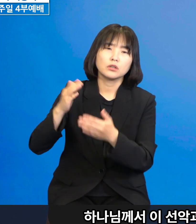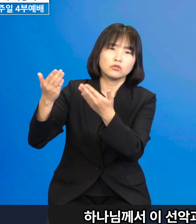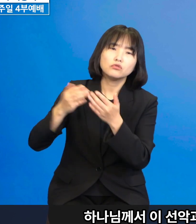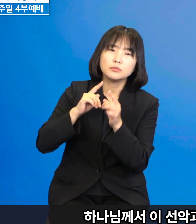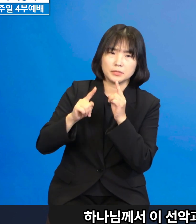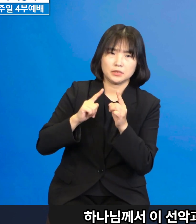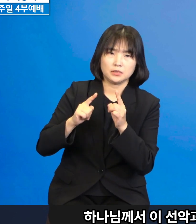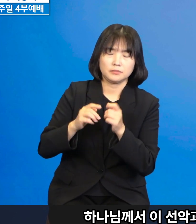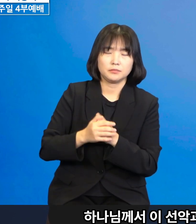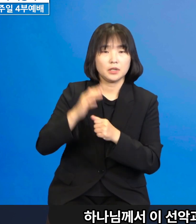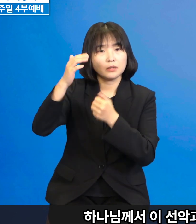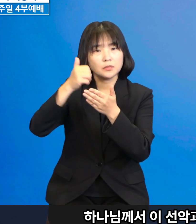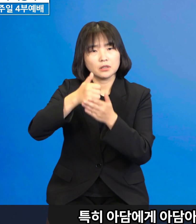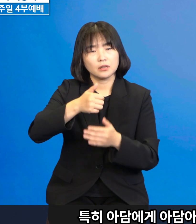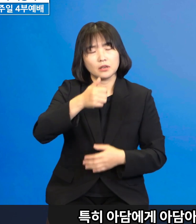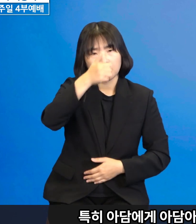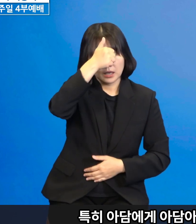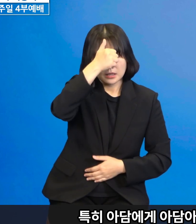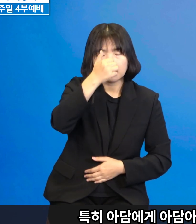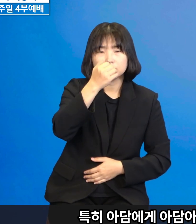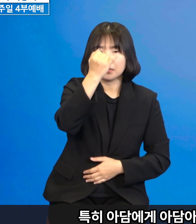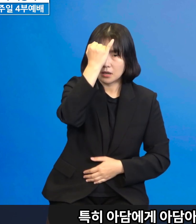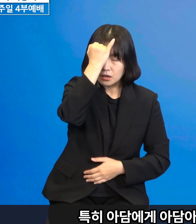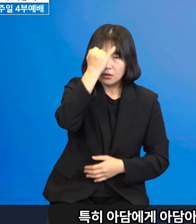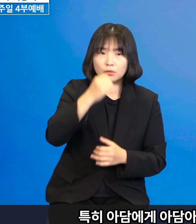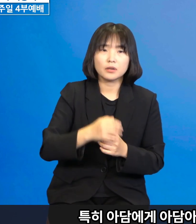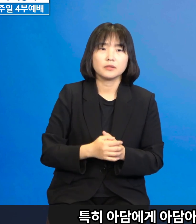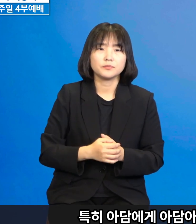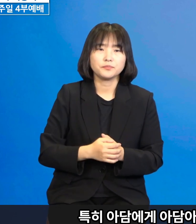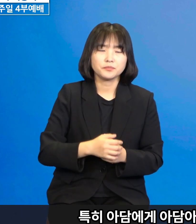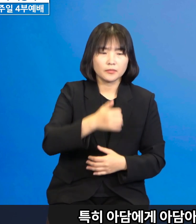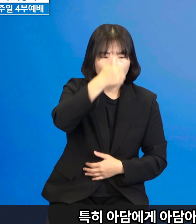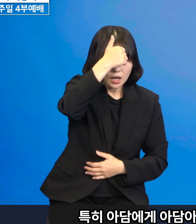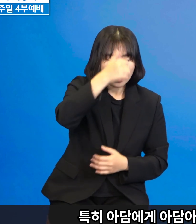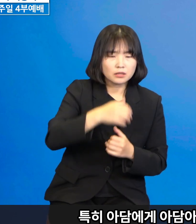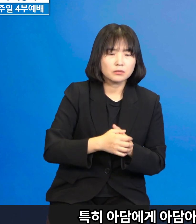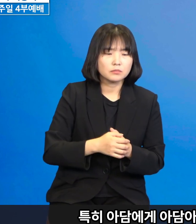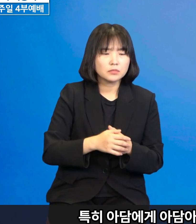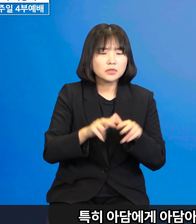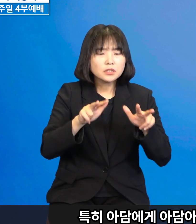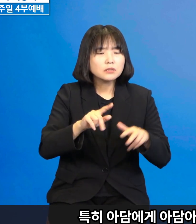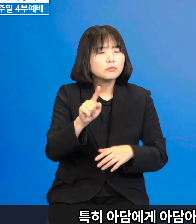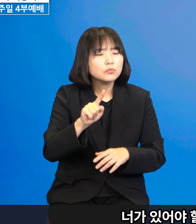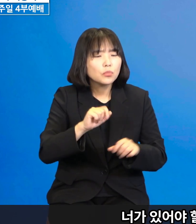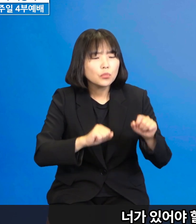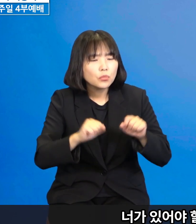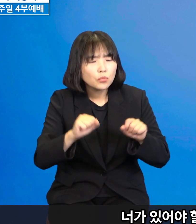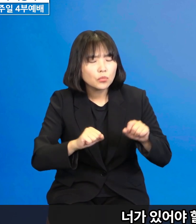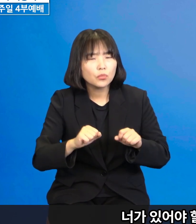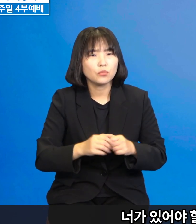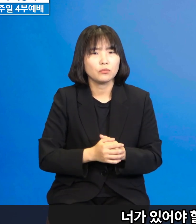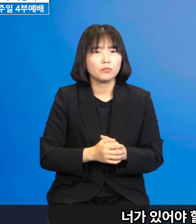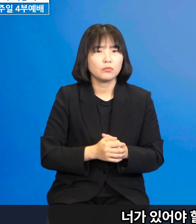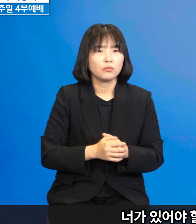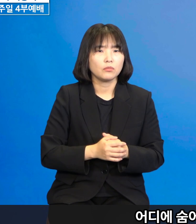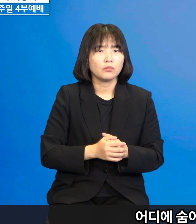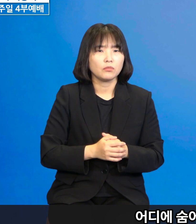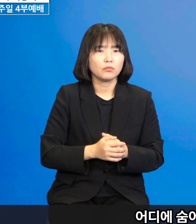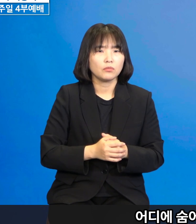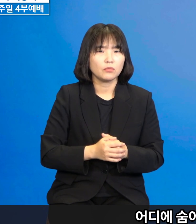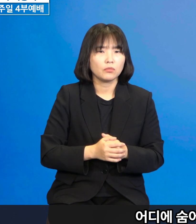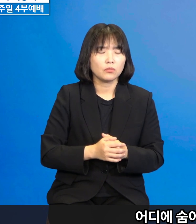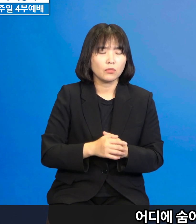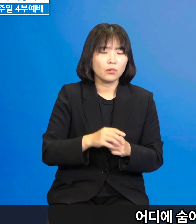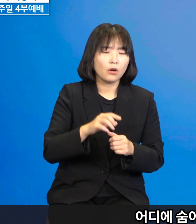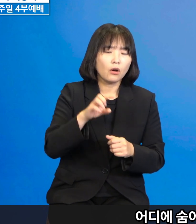선악과를 먹은 아담과 하와에게, 특히 아담에게, 아담아, 너가 지금 어디에 있느냐? 너가 있어야 할 위치에 있지 않고